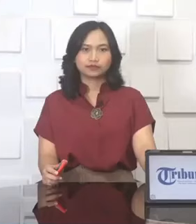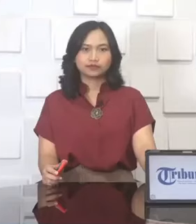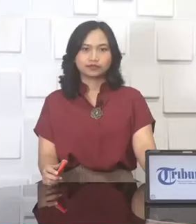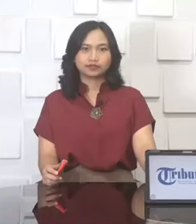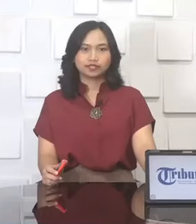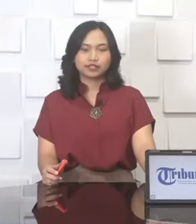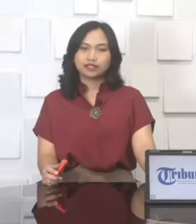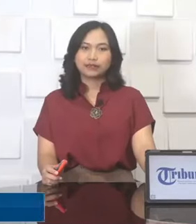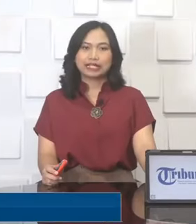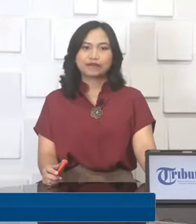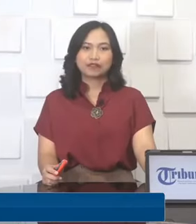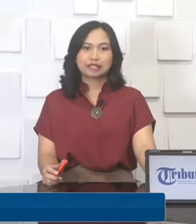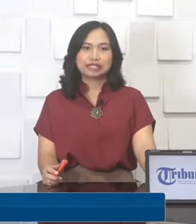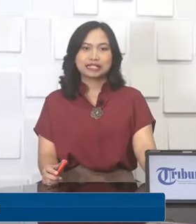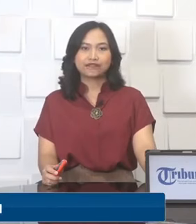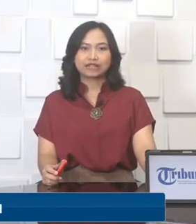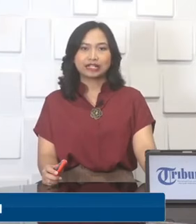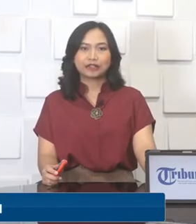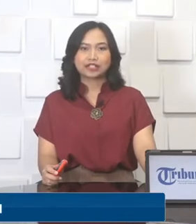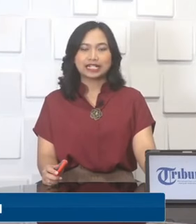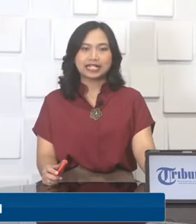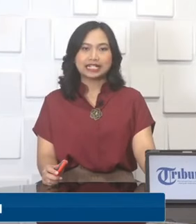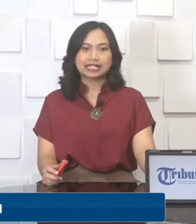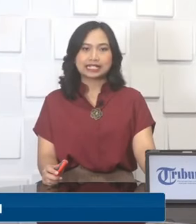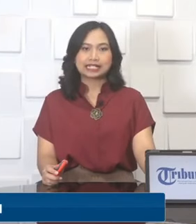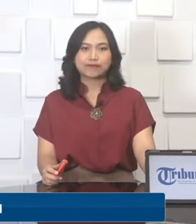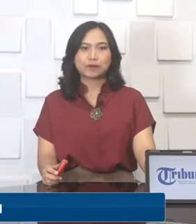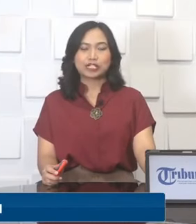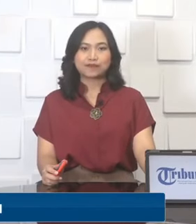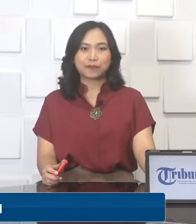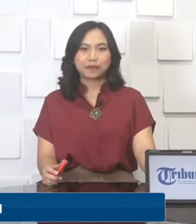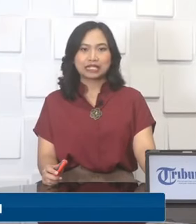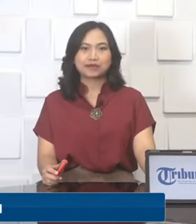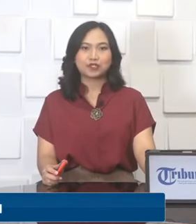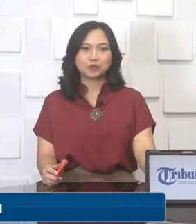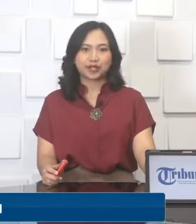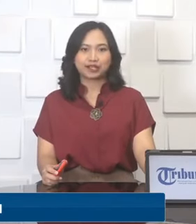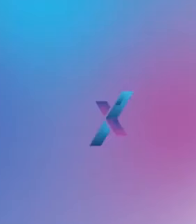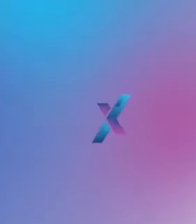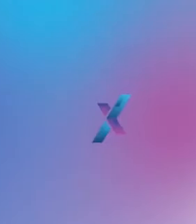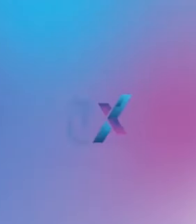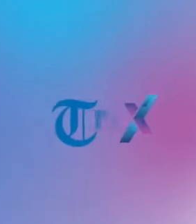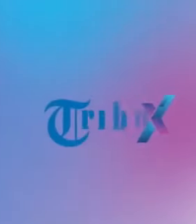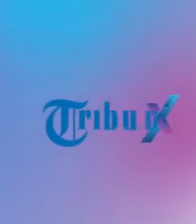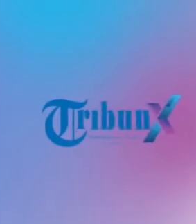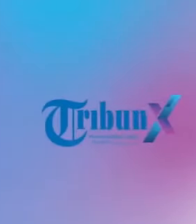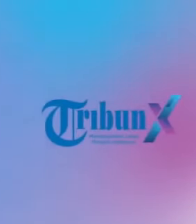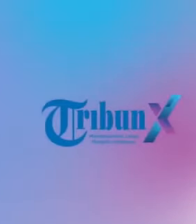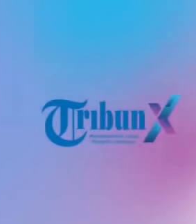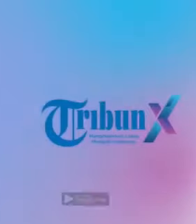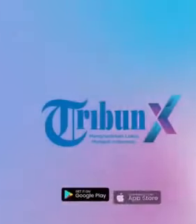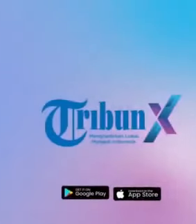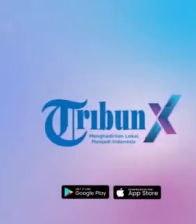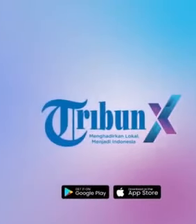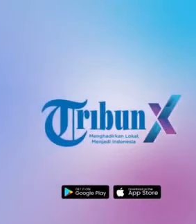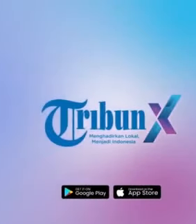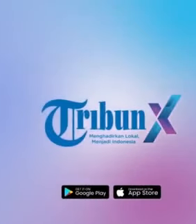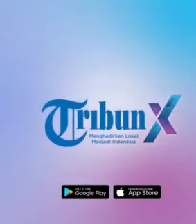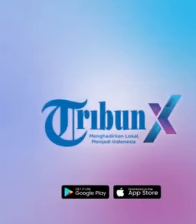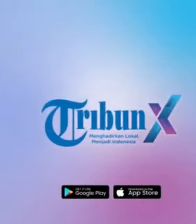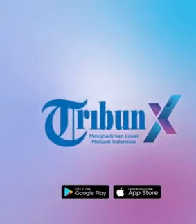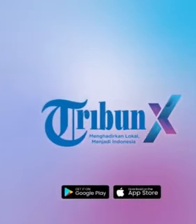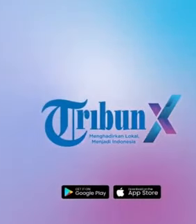paslon. Demikian informasi dalam Viral News kali ini, saya Siska Mawaski pamit, sampai jumpa. Download Tribun X